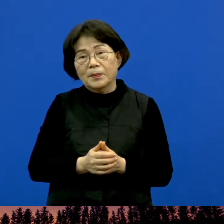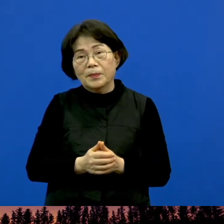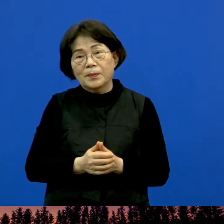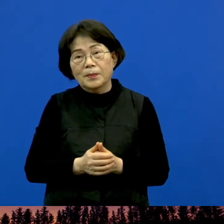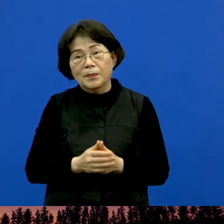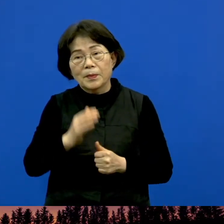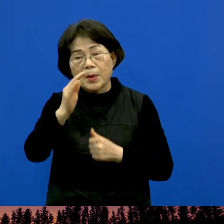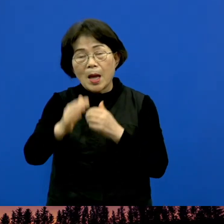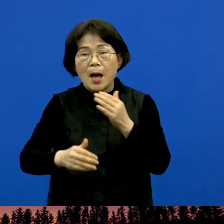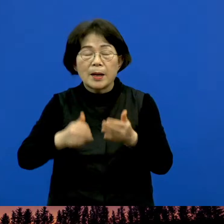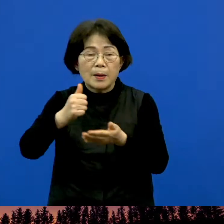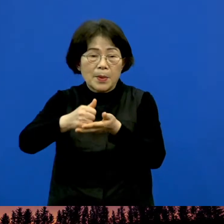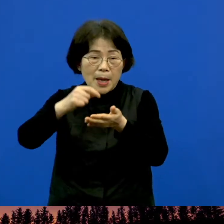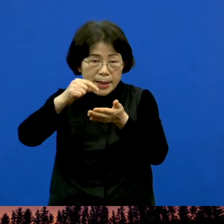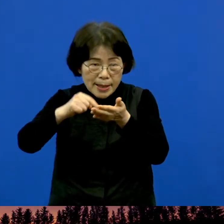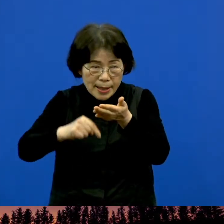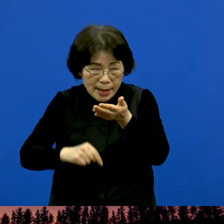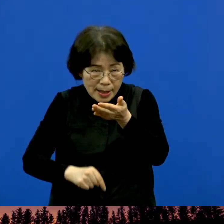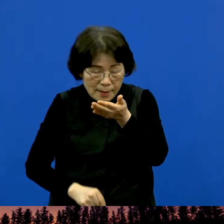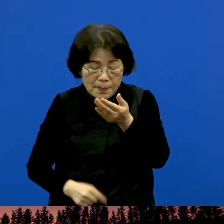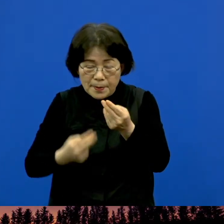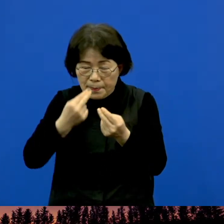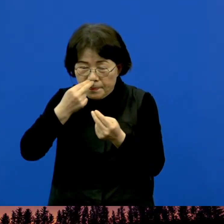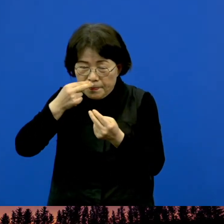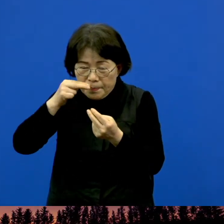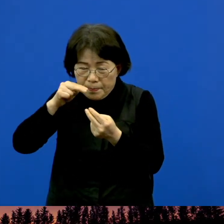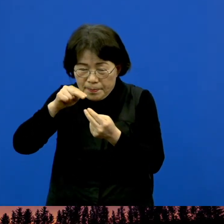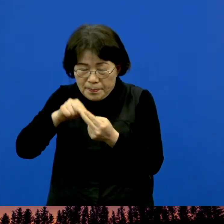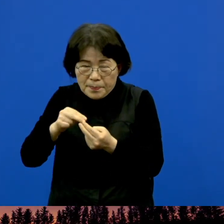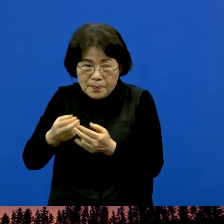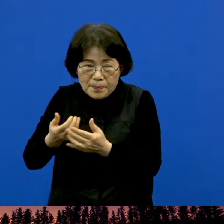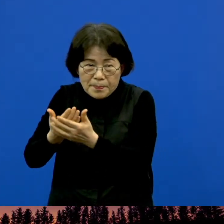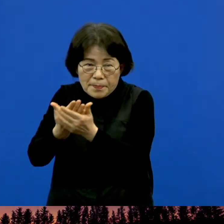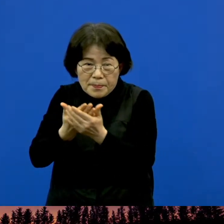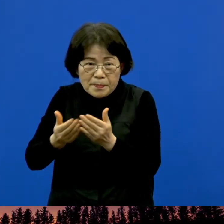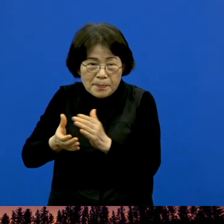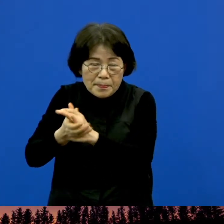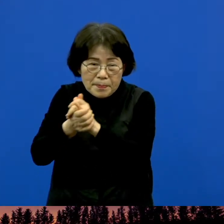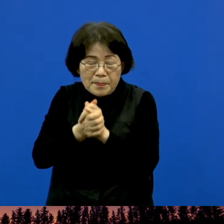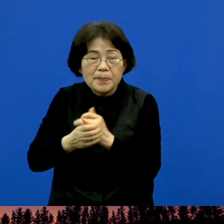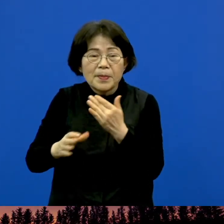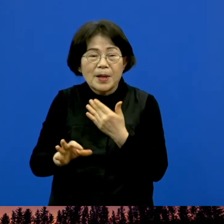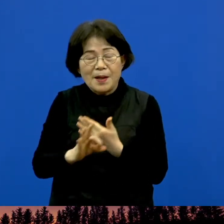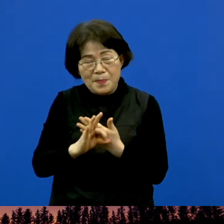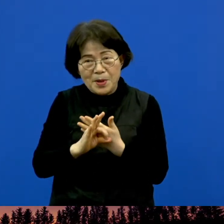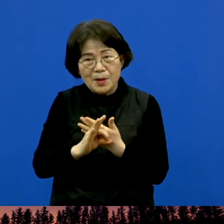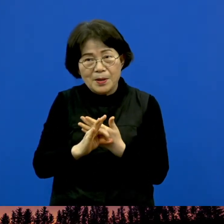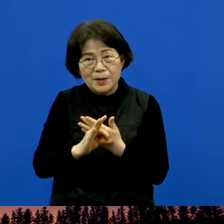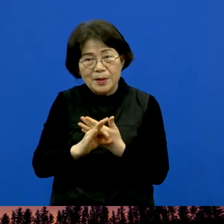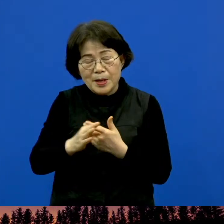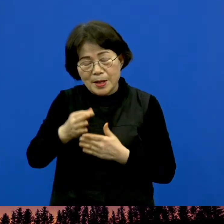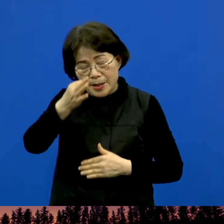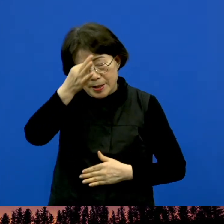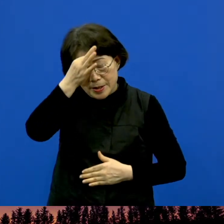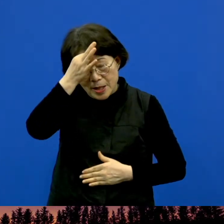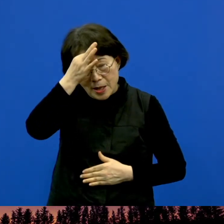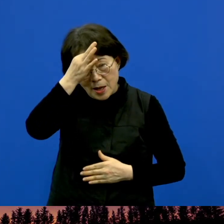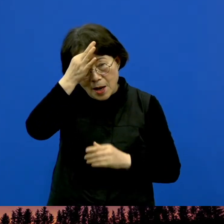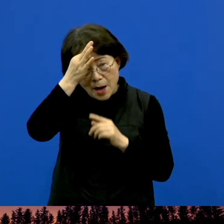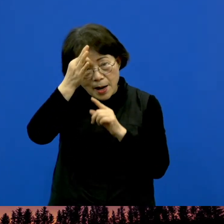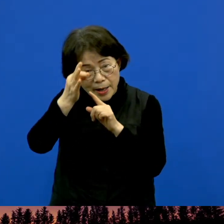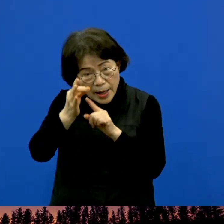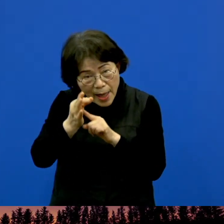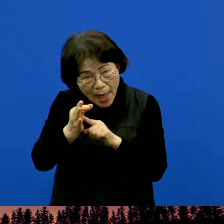여러분 하나님과 깊은 친밀함을 나누며 하나님과 접속된 삶을 사는 거예요. 그래서 재능이 있고 기술에